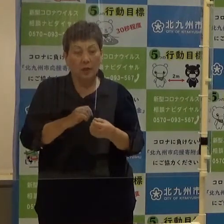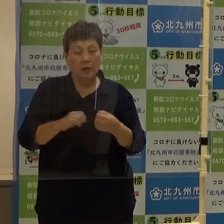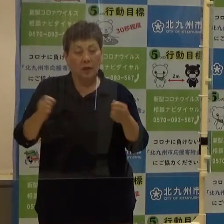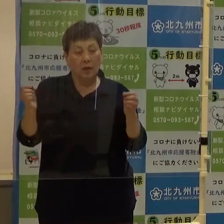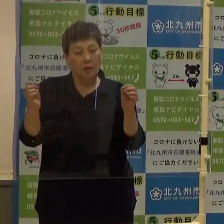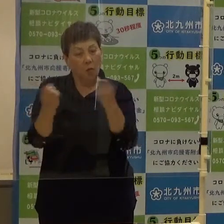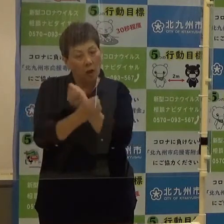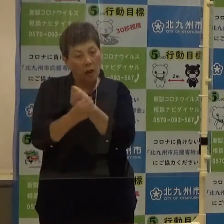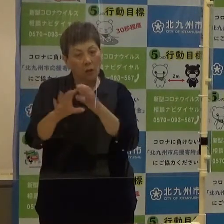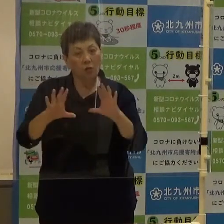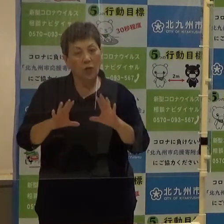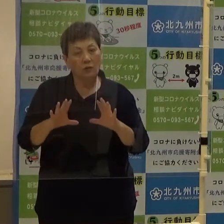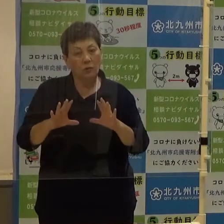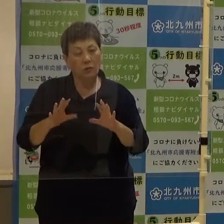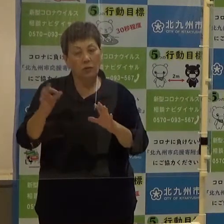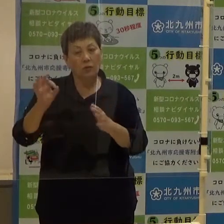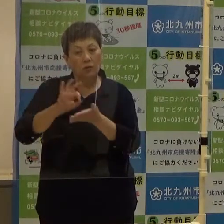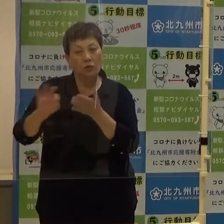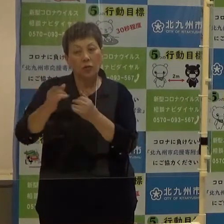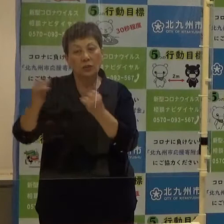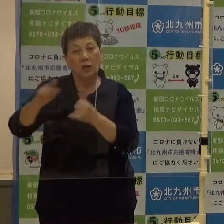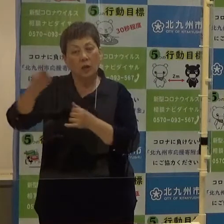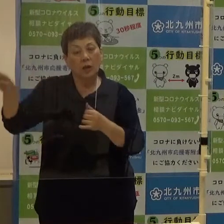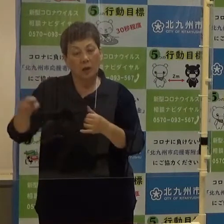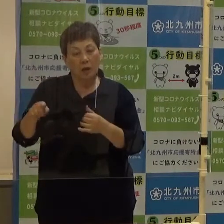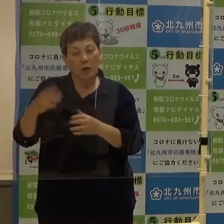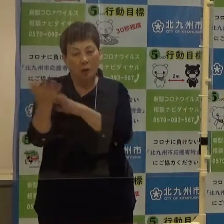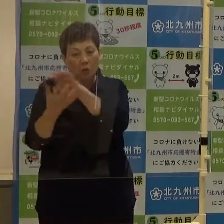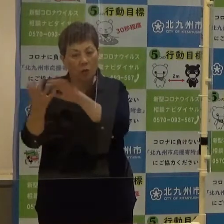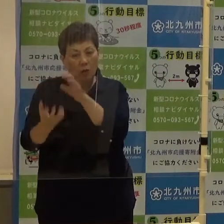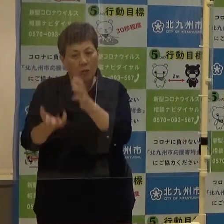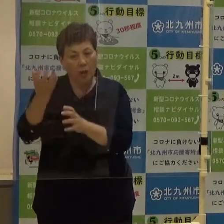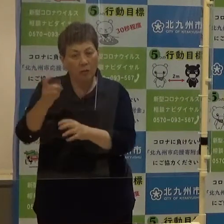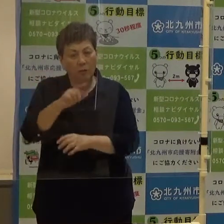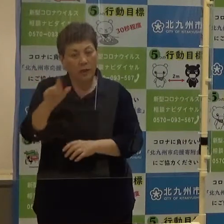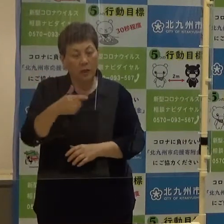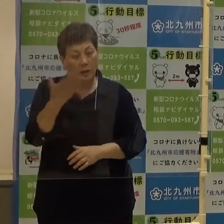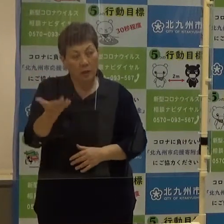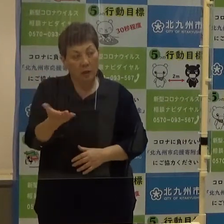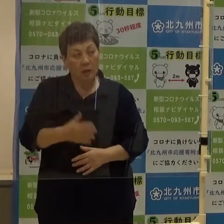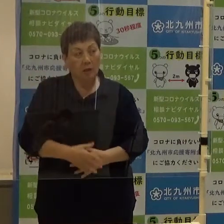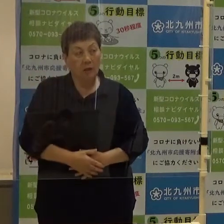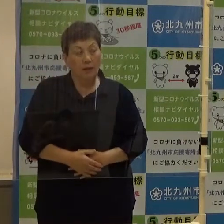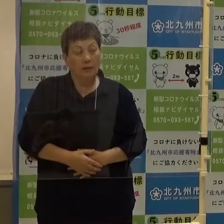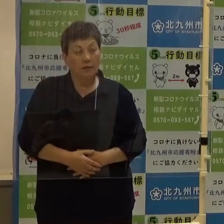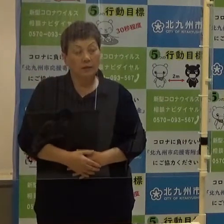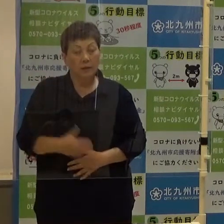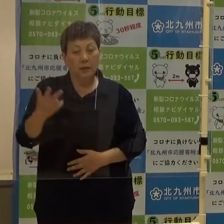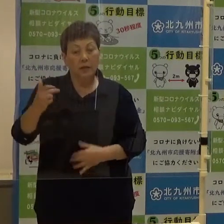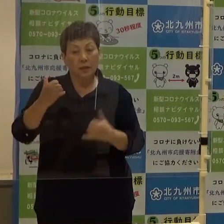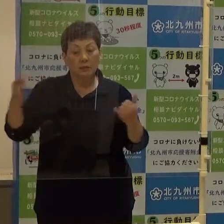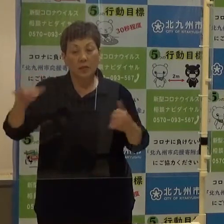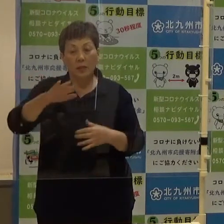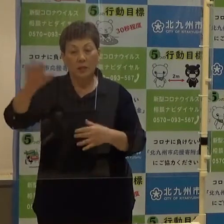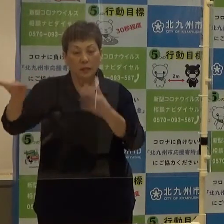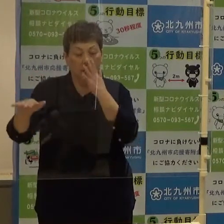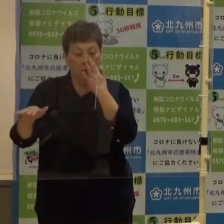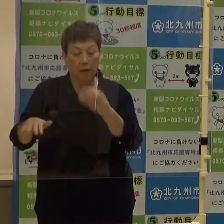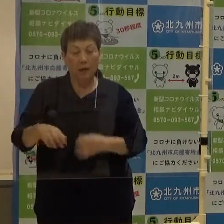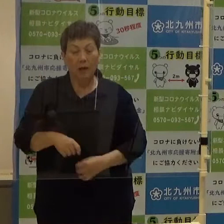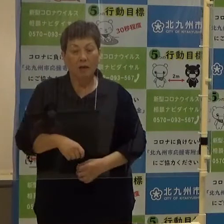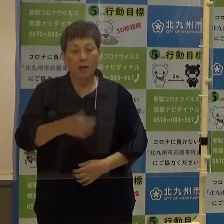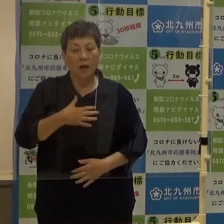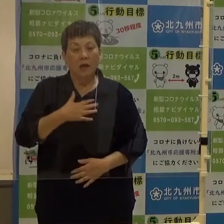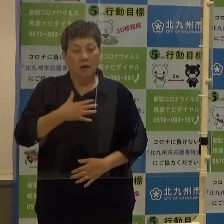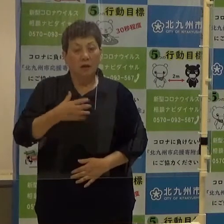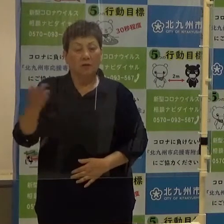費者を混乱させる可能性があるということを今回言いたいんですけれども、それはその市民が賢明なのでクリアできる